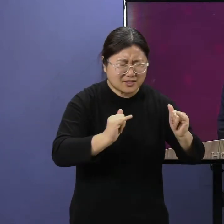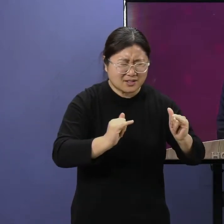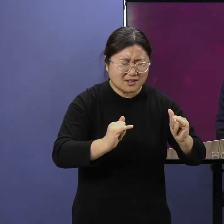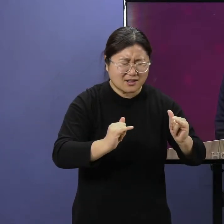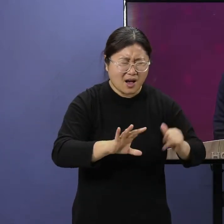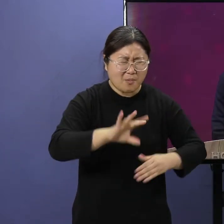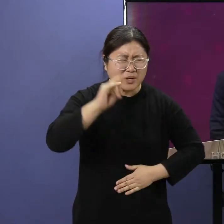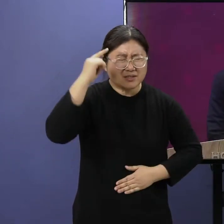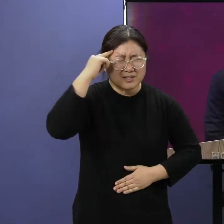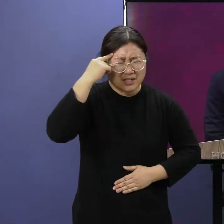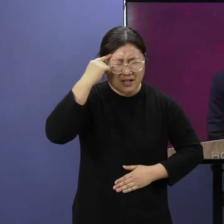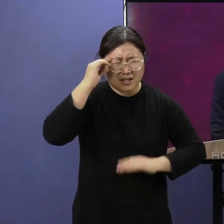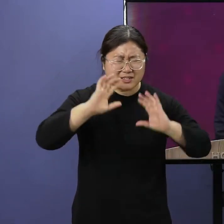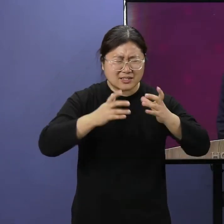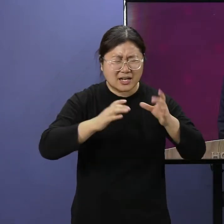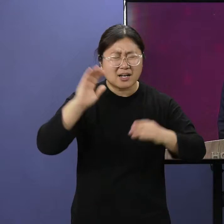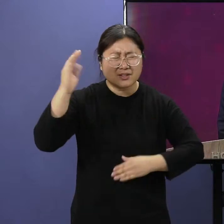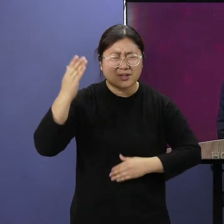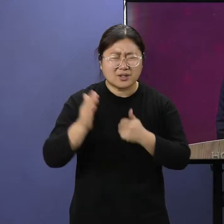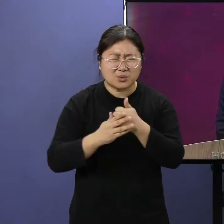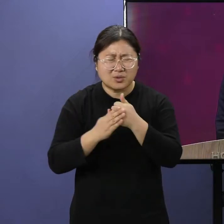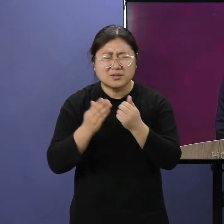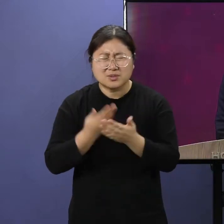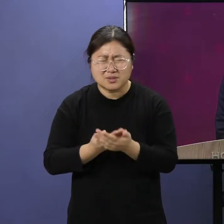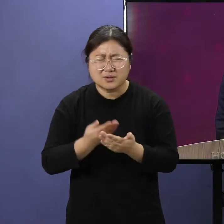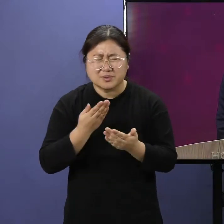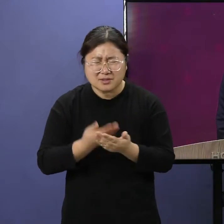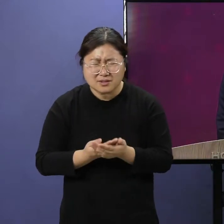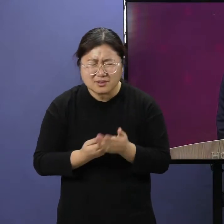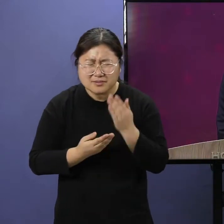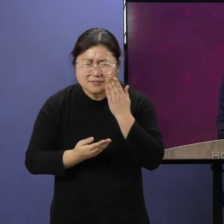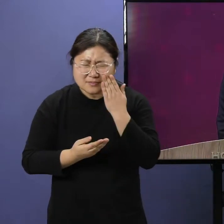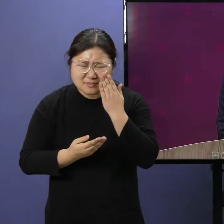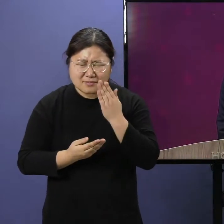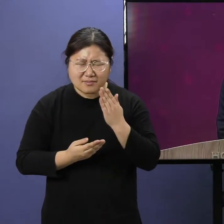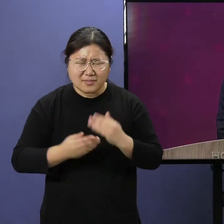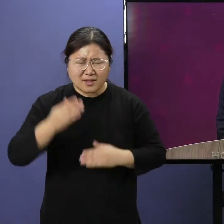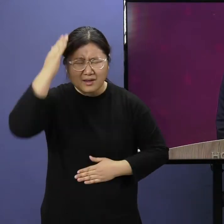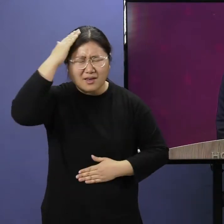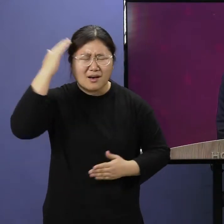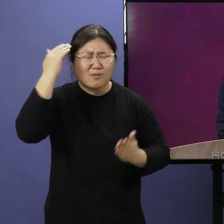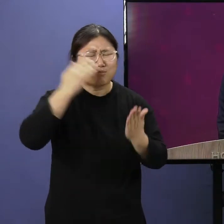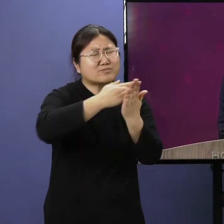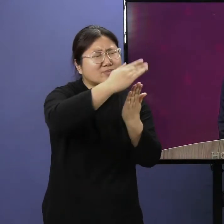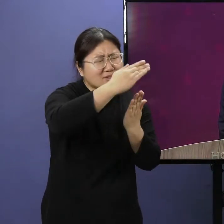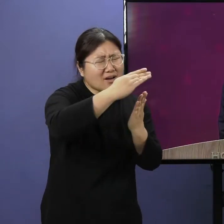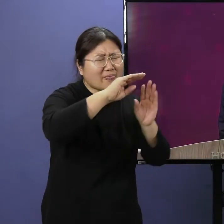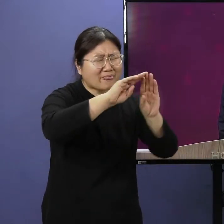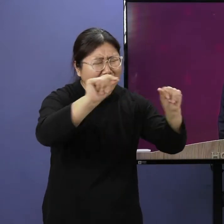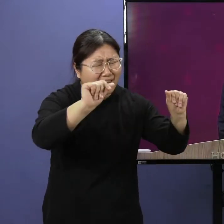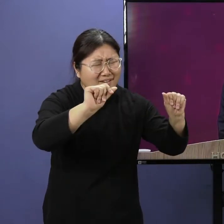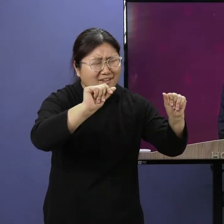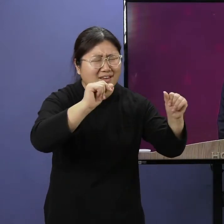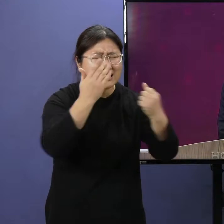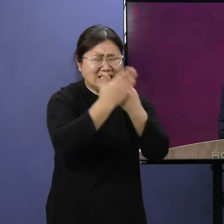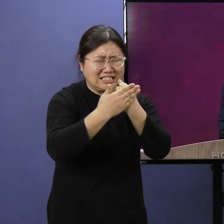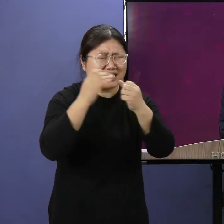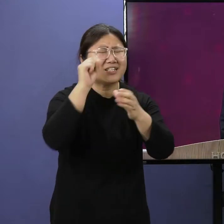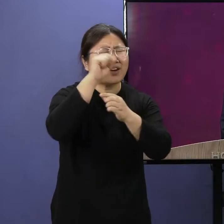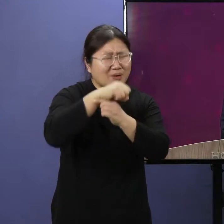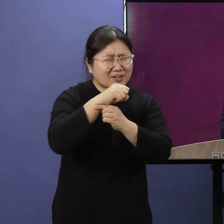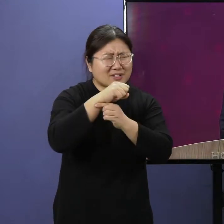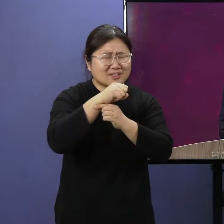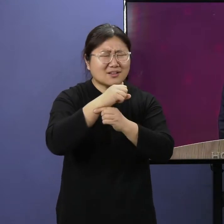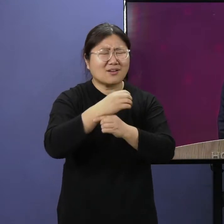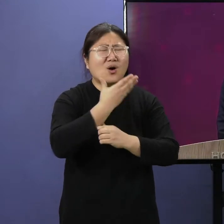붙들어 주시옵소서. 하나님 아버지, 독주와 핍박으로 굶주린 북한 땅에도 은혜를 베푸셔서 복음으로 하나되게 되어